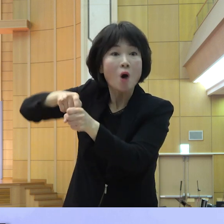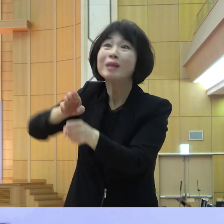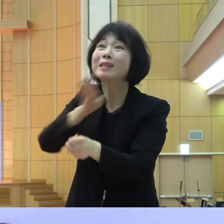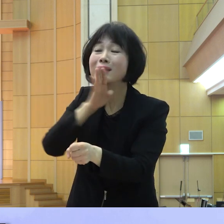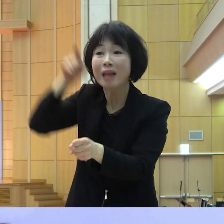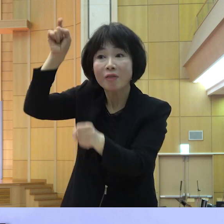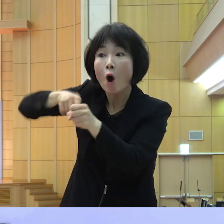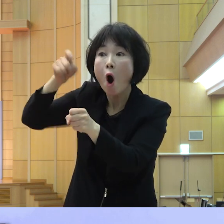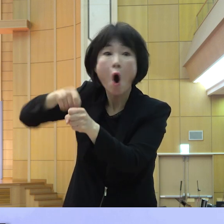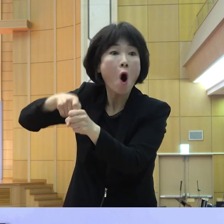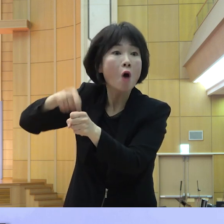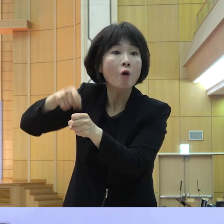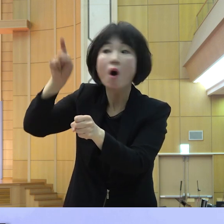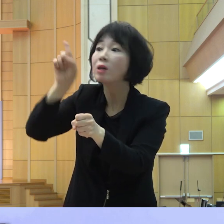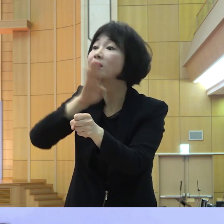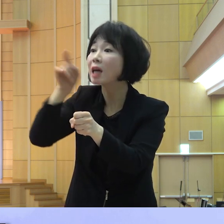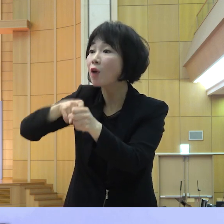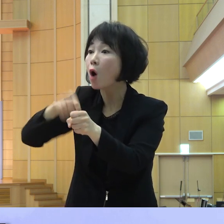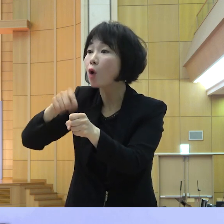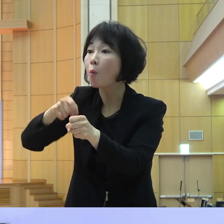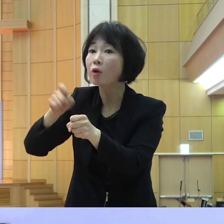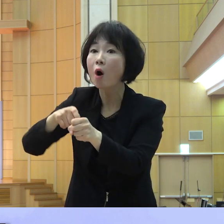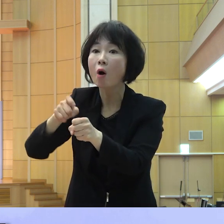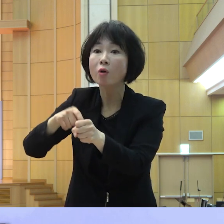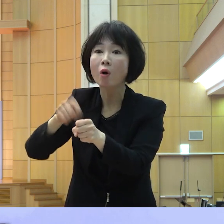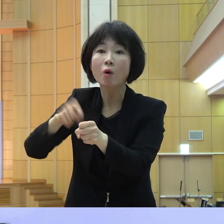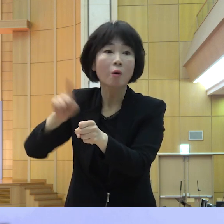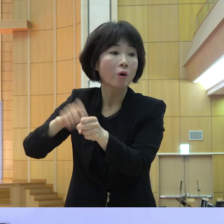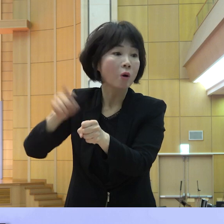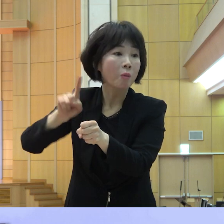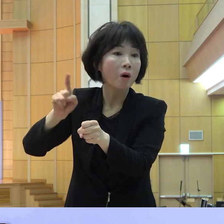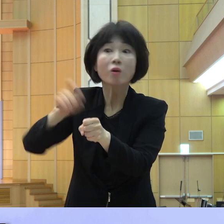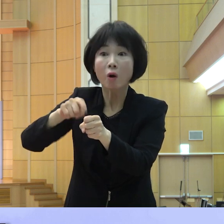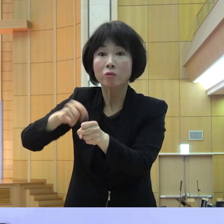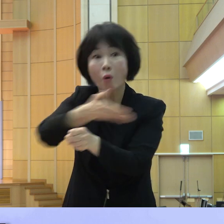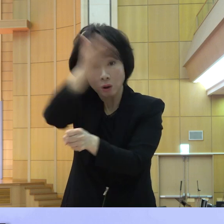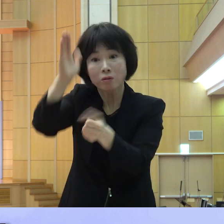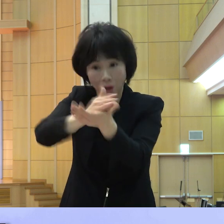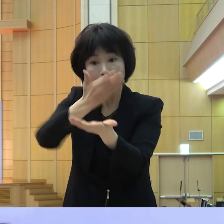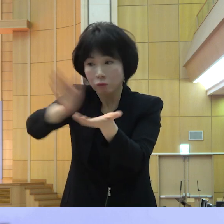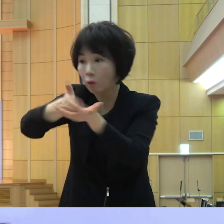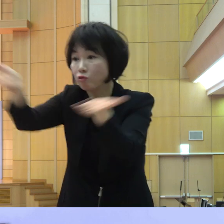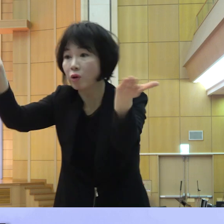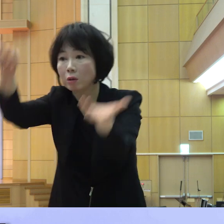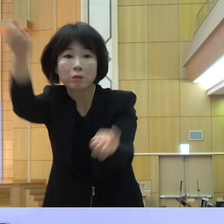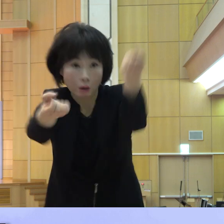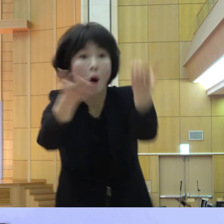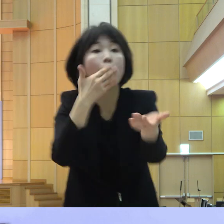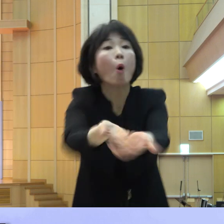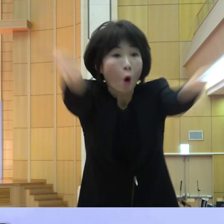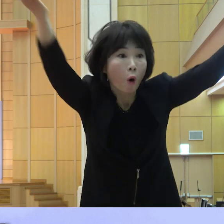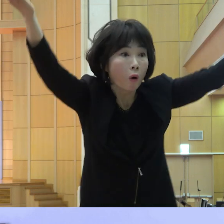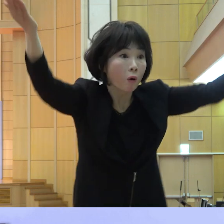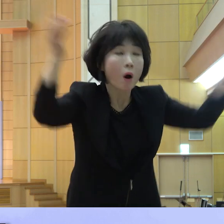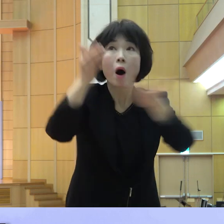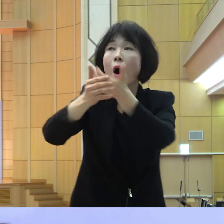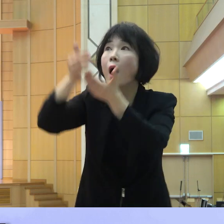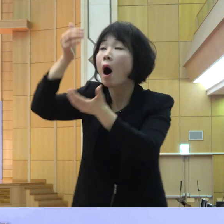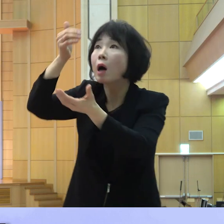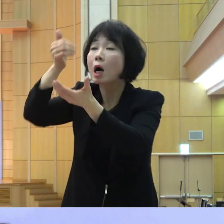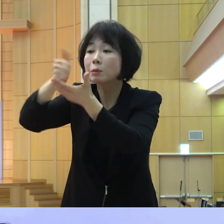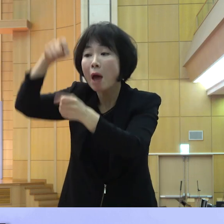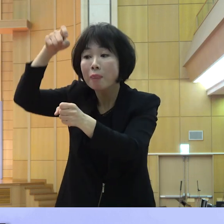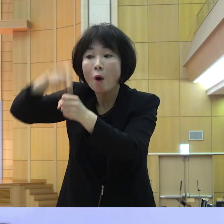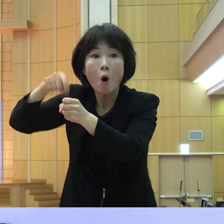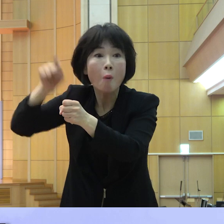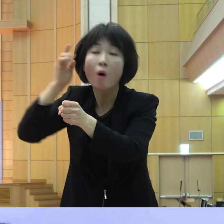진짜 우리에게 생명이 되는 떡을 너에게 주시나니, 하나님의 떡은